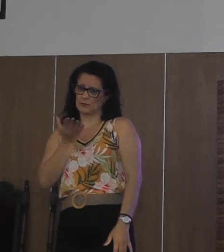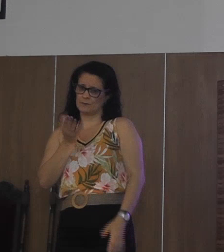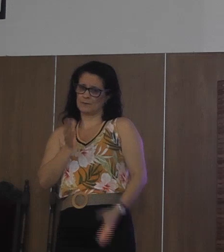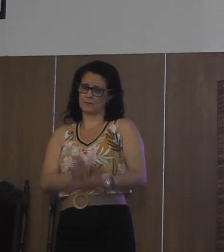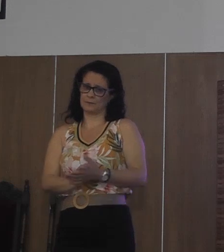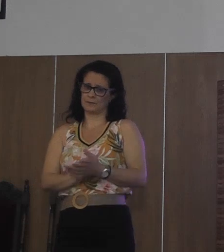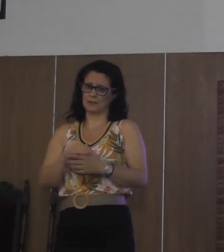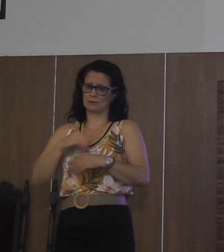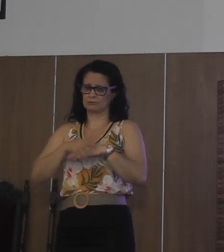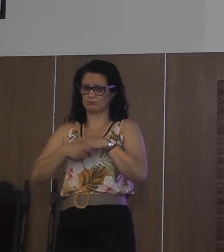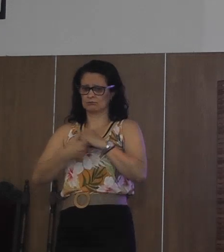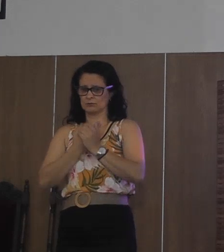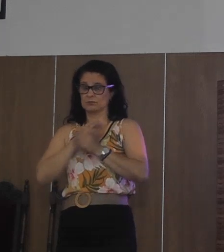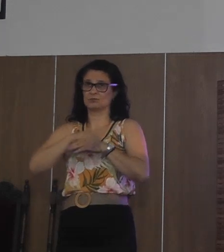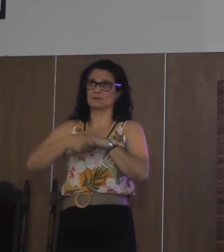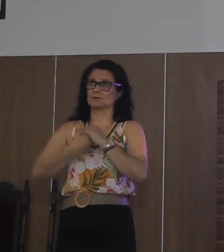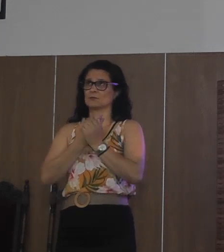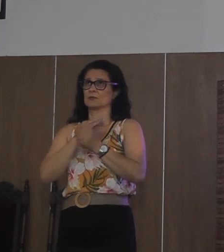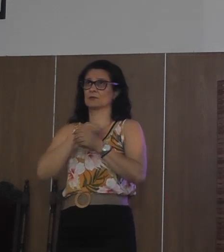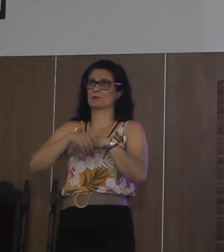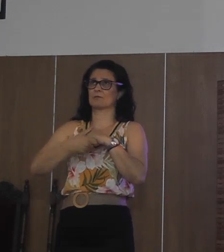é o desespero